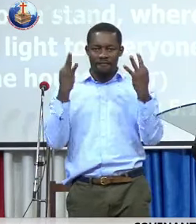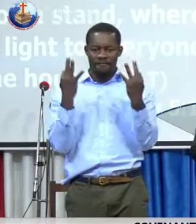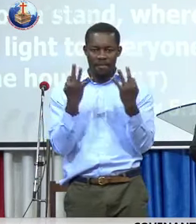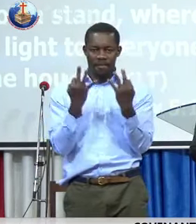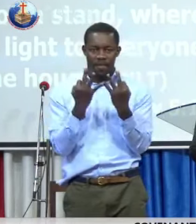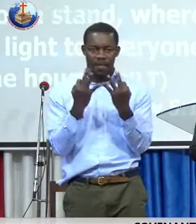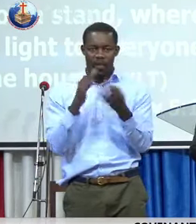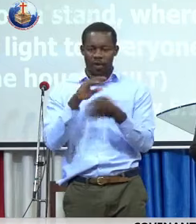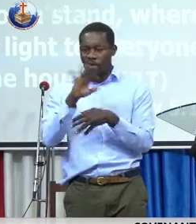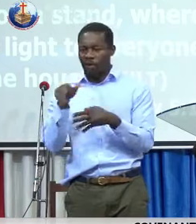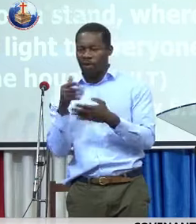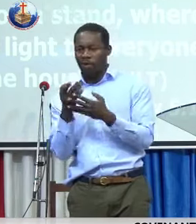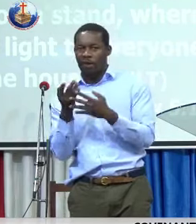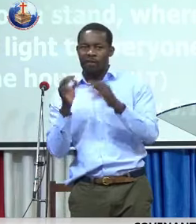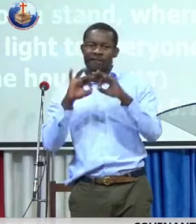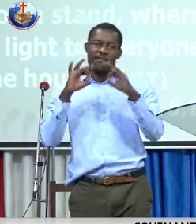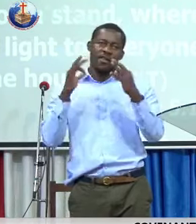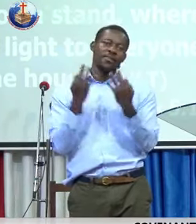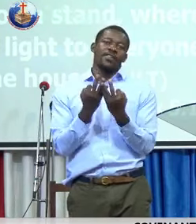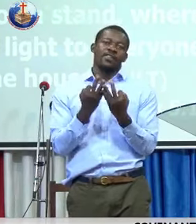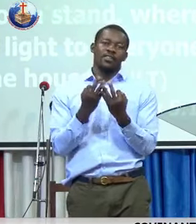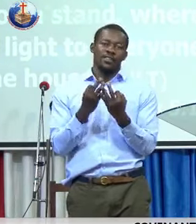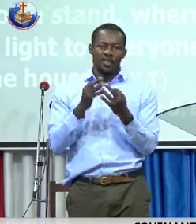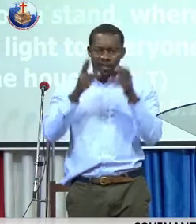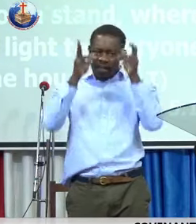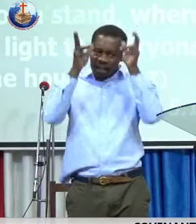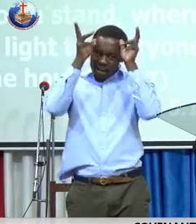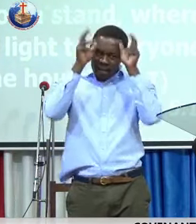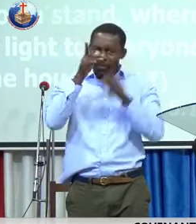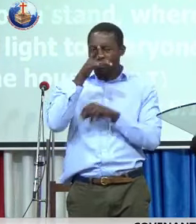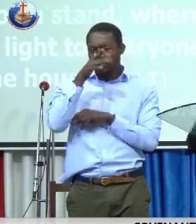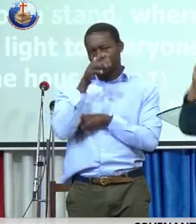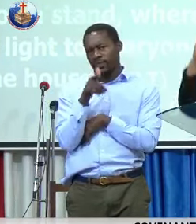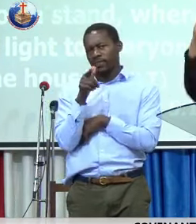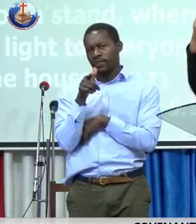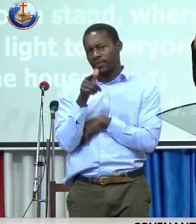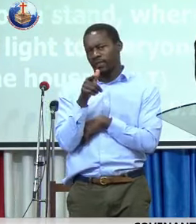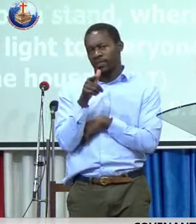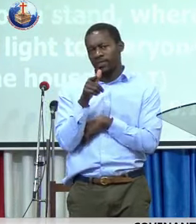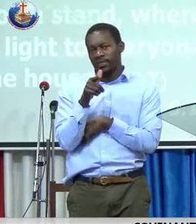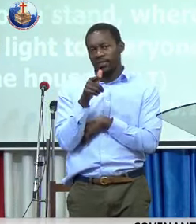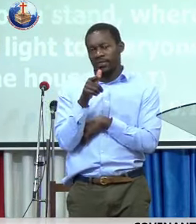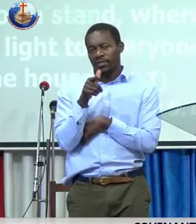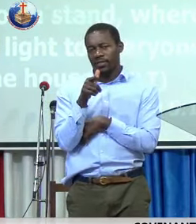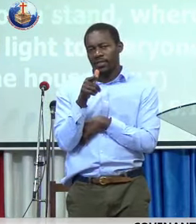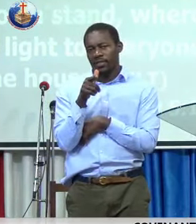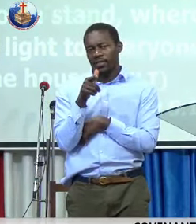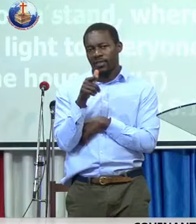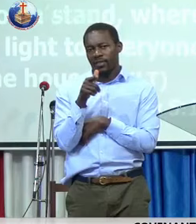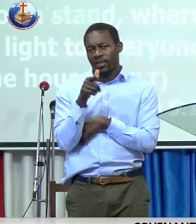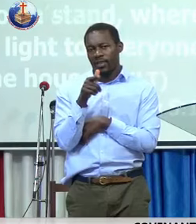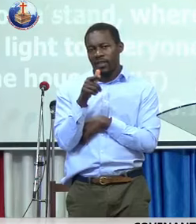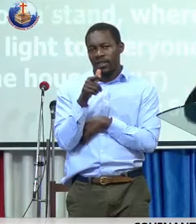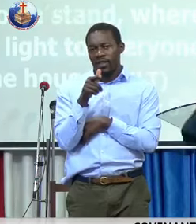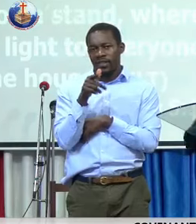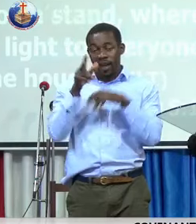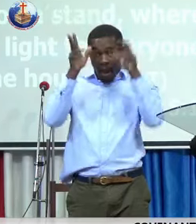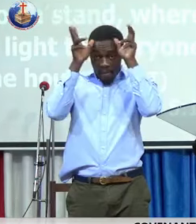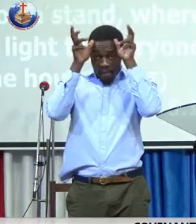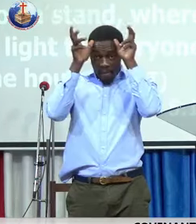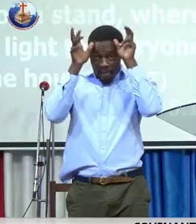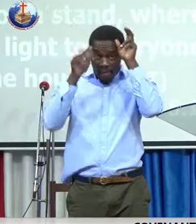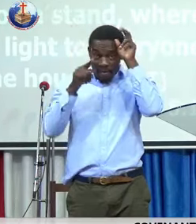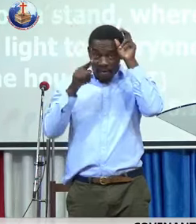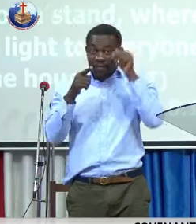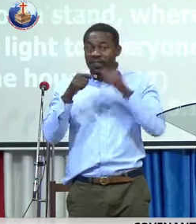family. Kwamba familia yote ni familia. What do I mean? Namaanisha nini? He says that it's okay to have two fathers and children, that's a family. Anasema